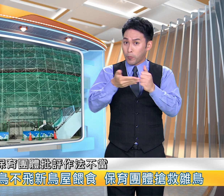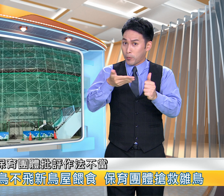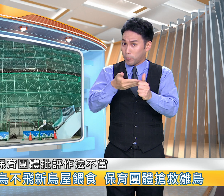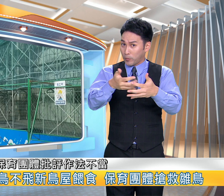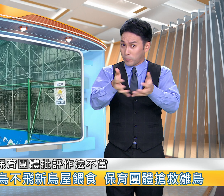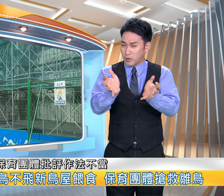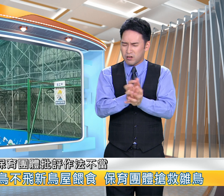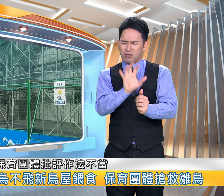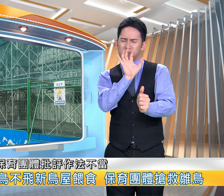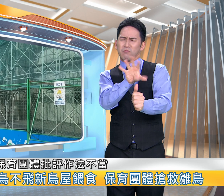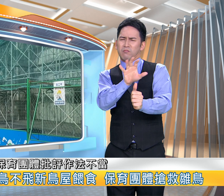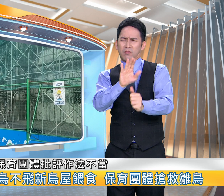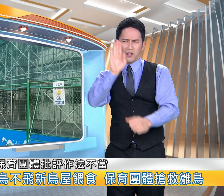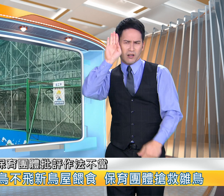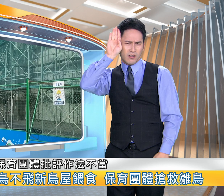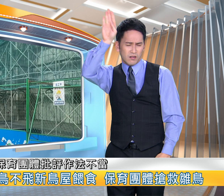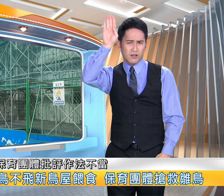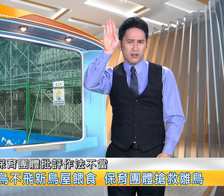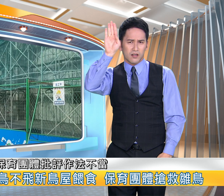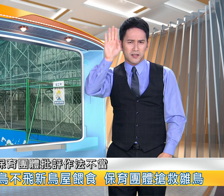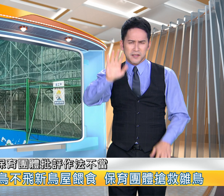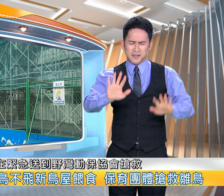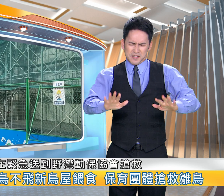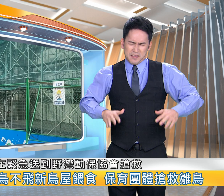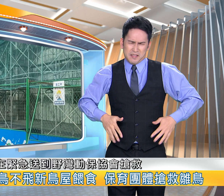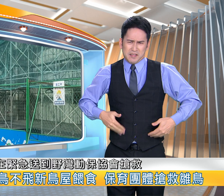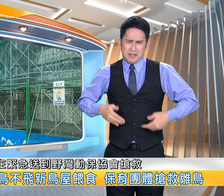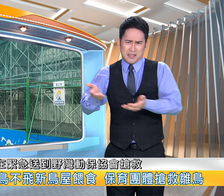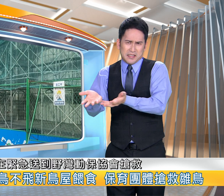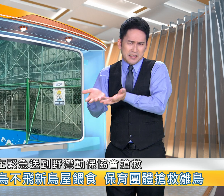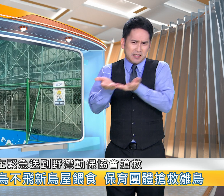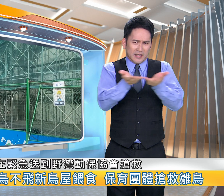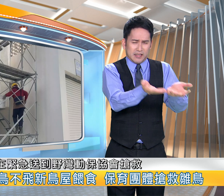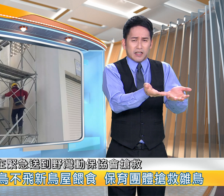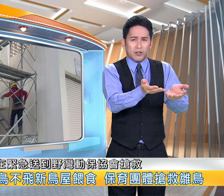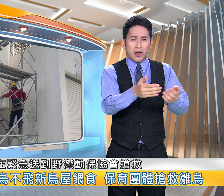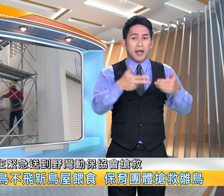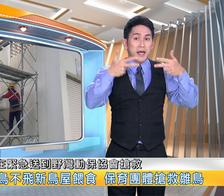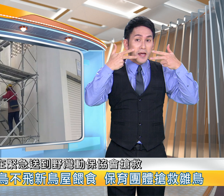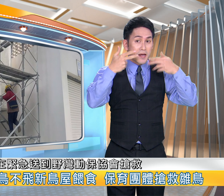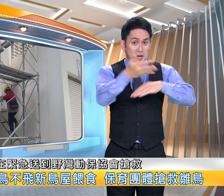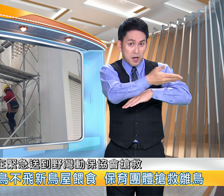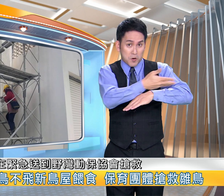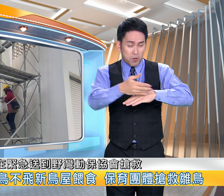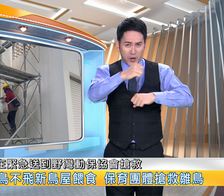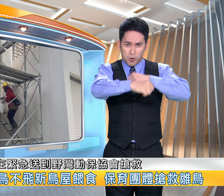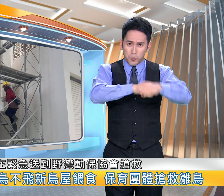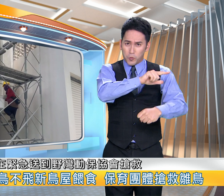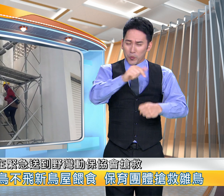当。而现在紧急送到了野湾动保协会来抢救。